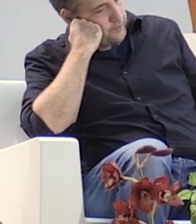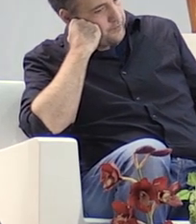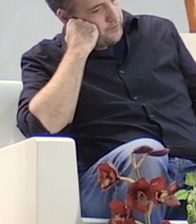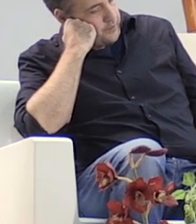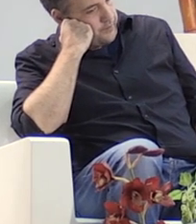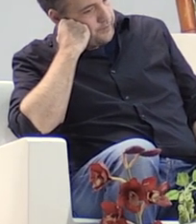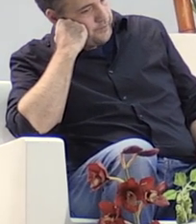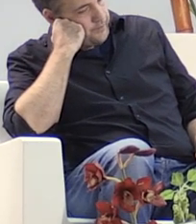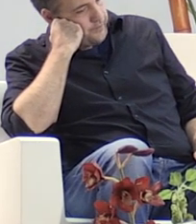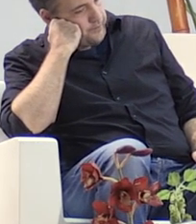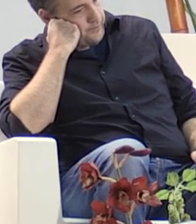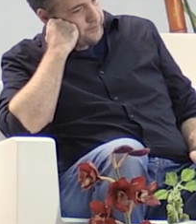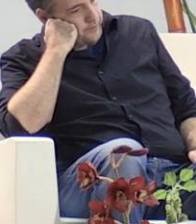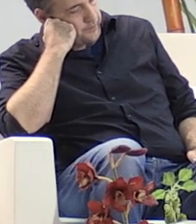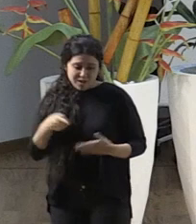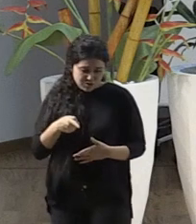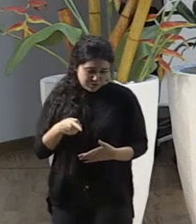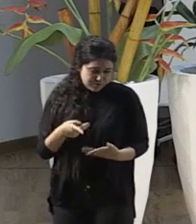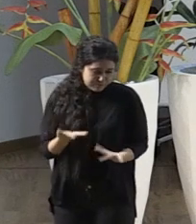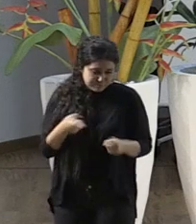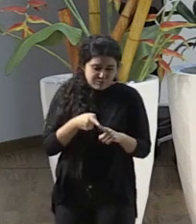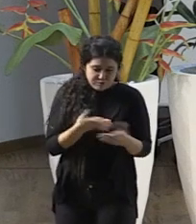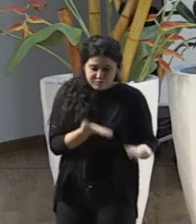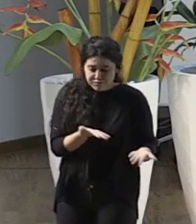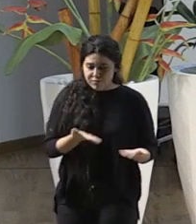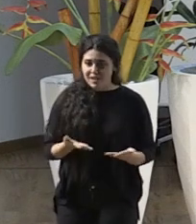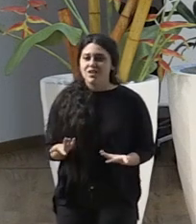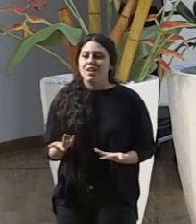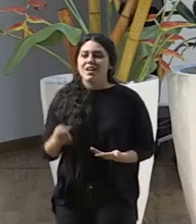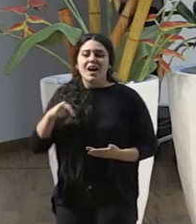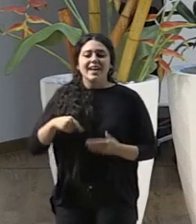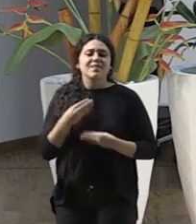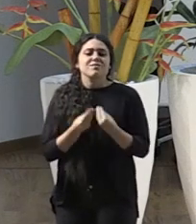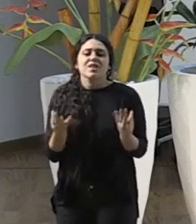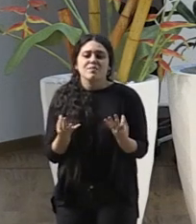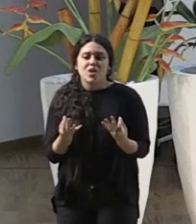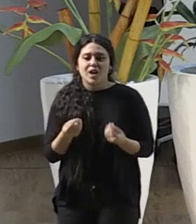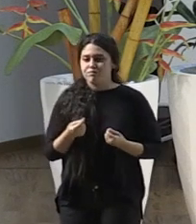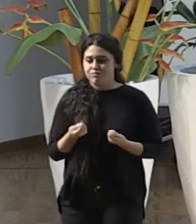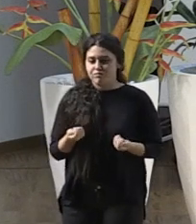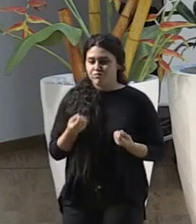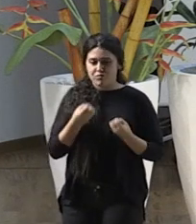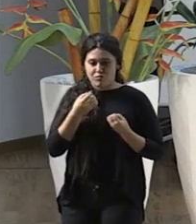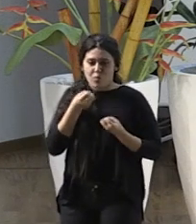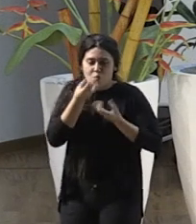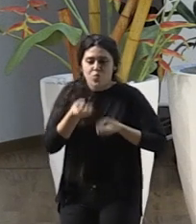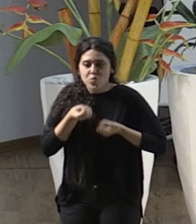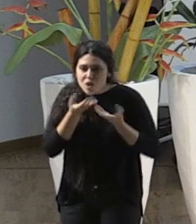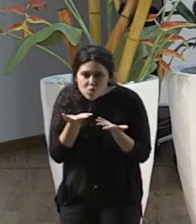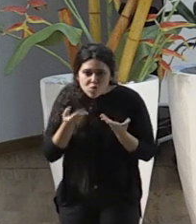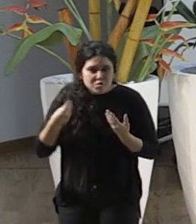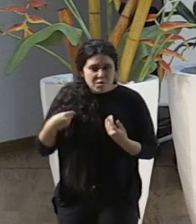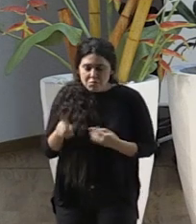diversos. Y de eso se trata. No se trata de hacer un discurso homogéneo, porque para eso hablaría una